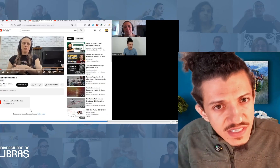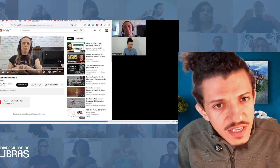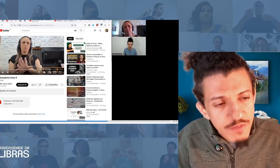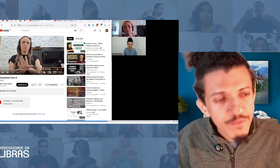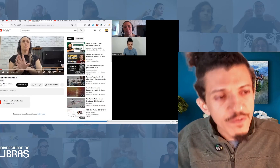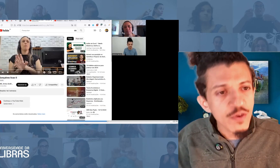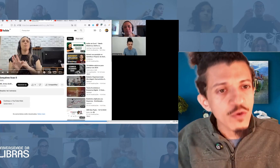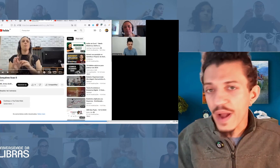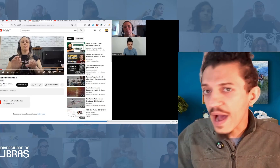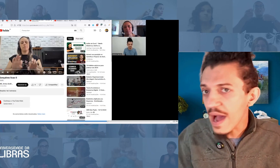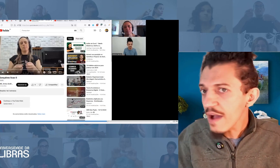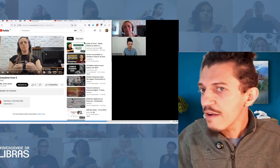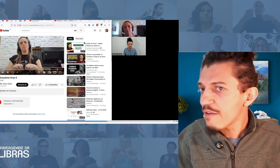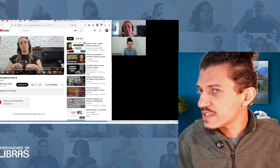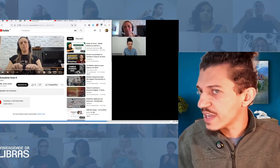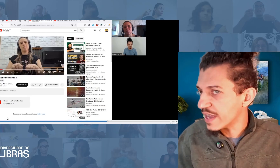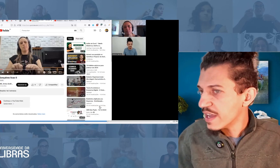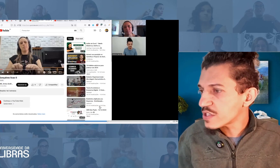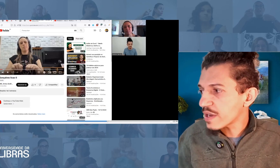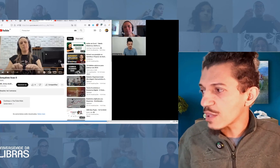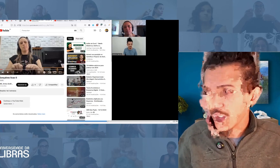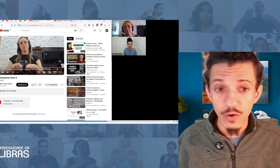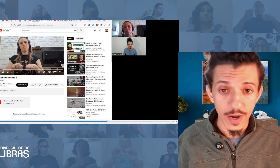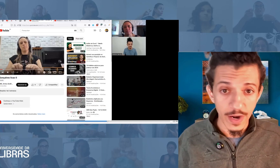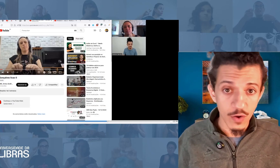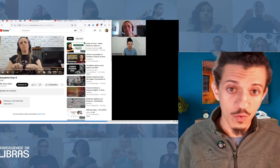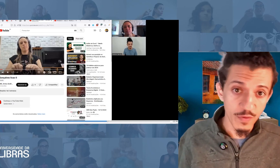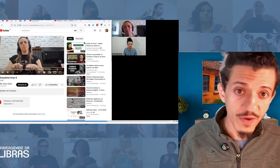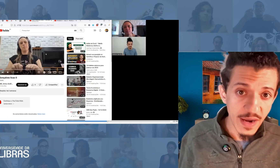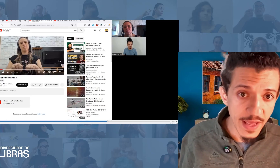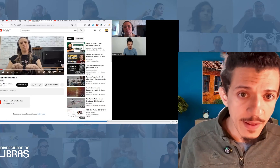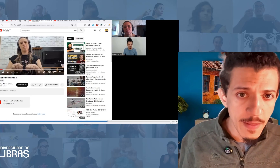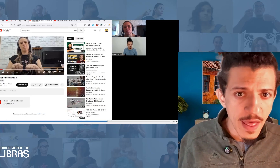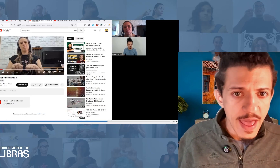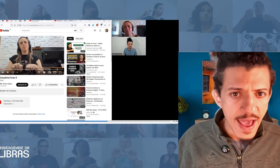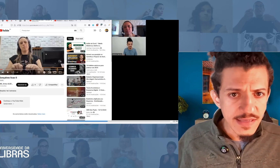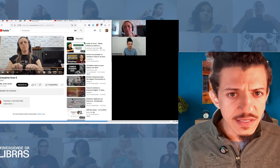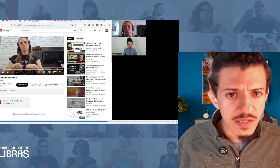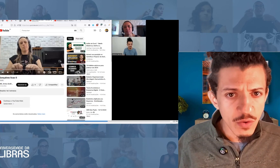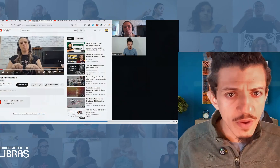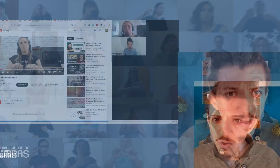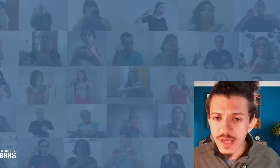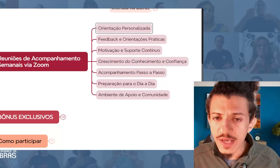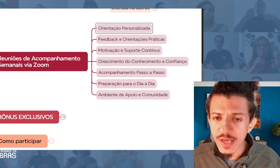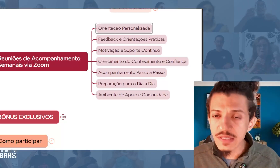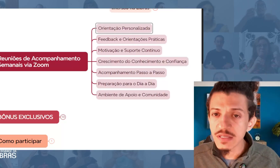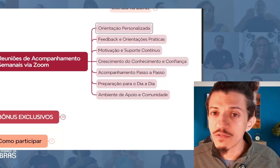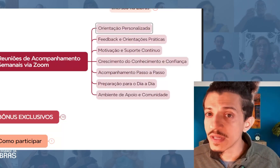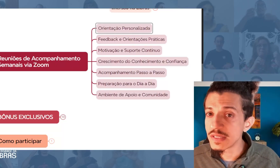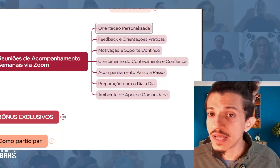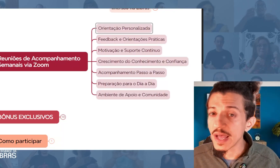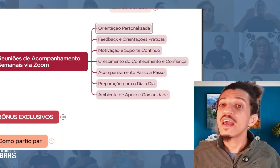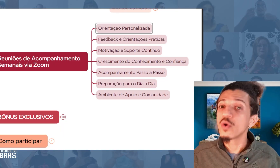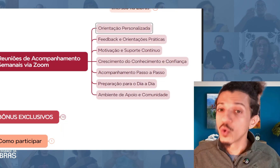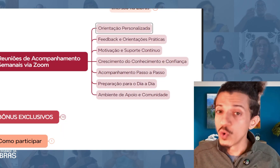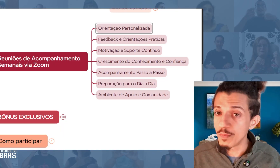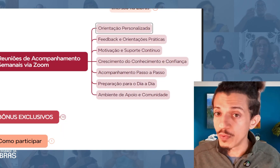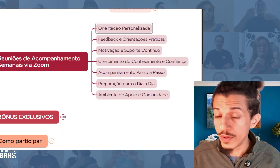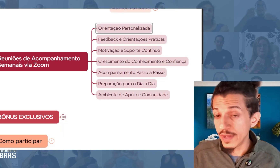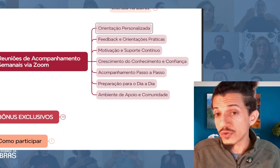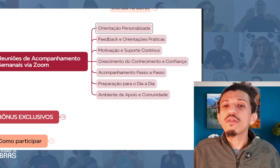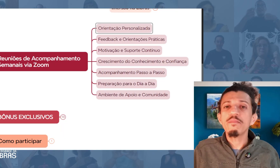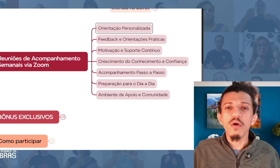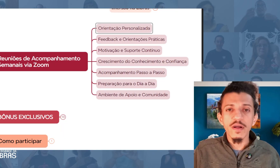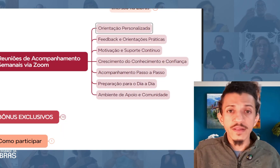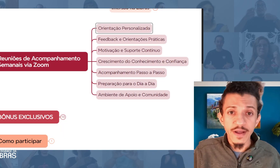específico para você, direcionado para você. Agora, como eu falei, essas são reuniões que vão acontecer em grupo. E isso é